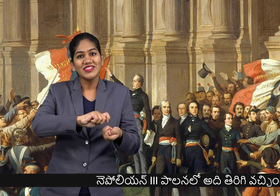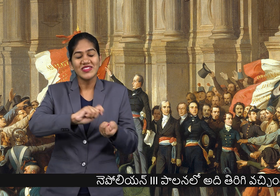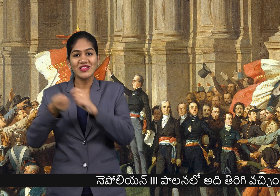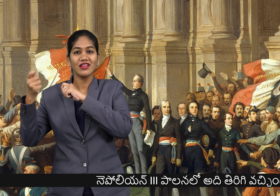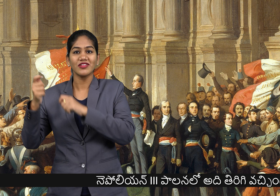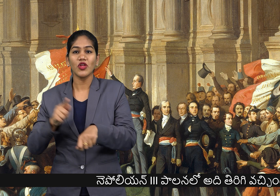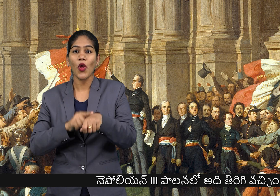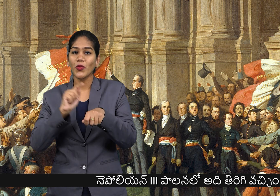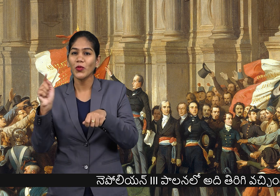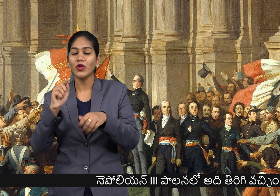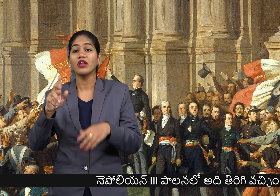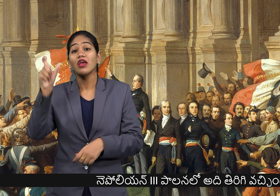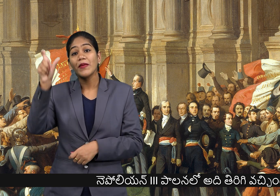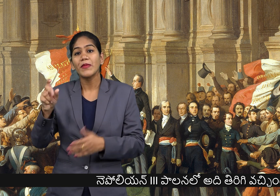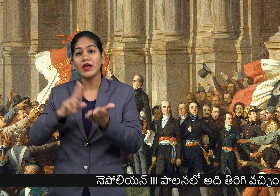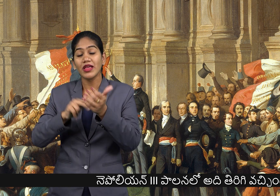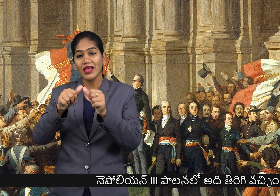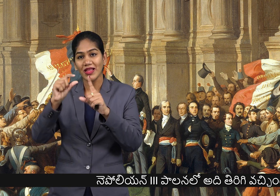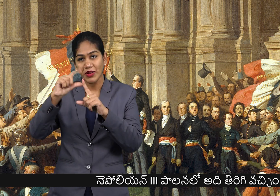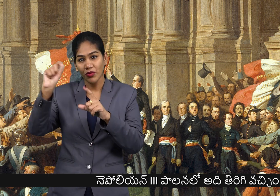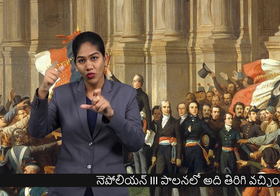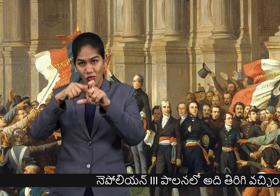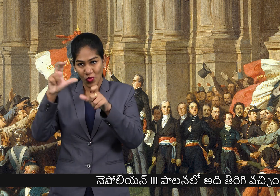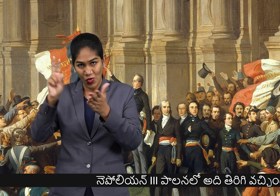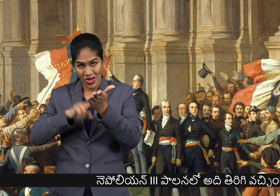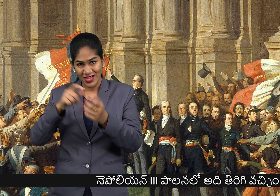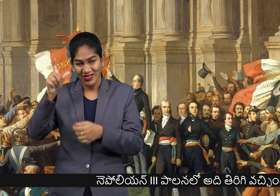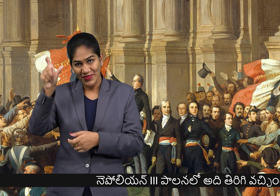నెపోలియన్ III పాలనలో అది తిరిగి వచ్చింది.